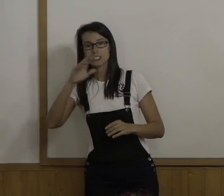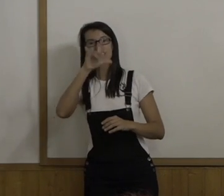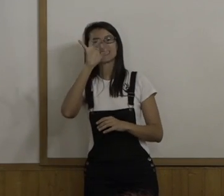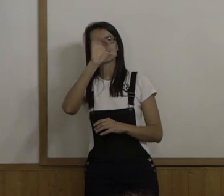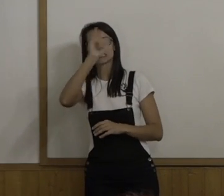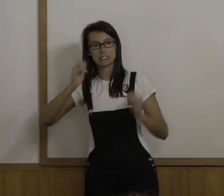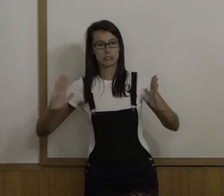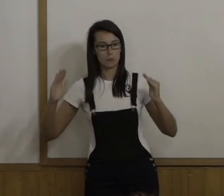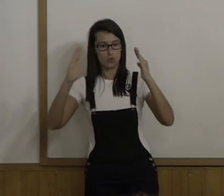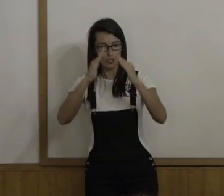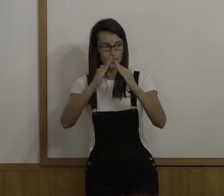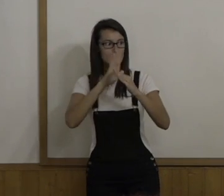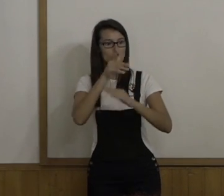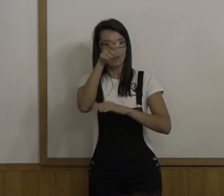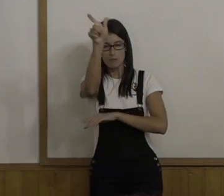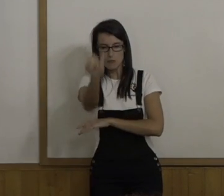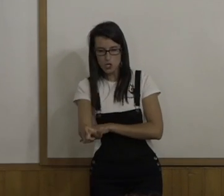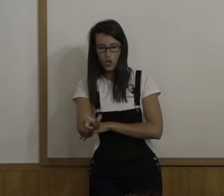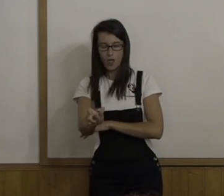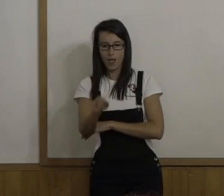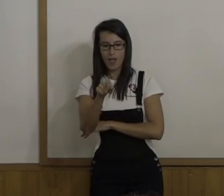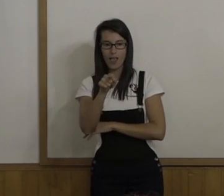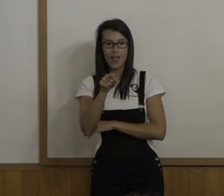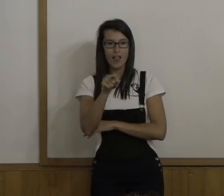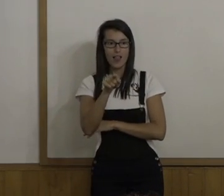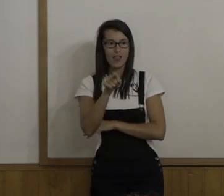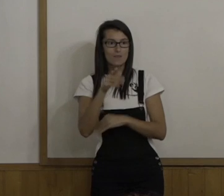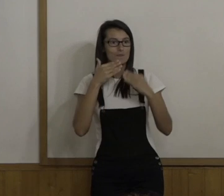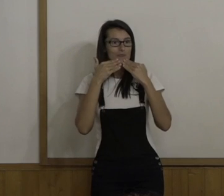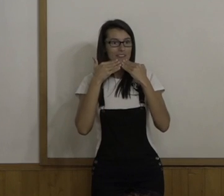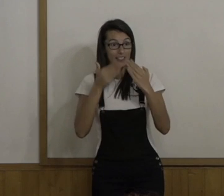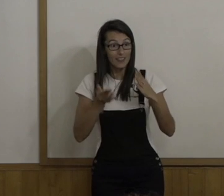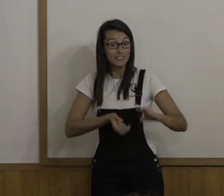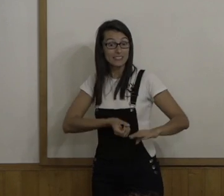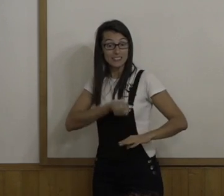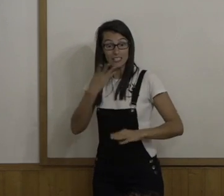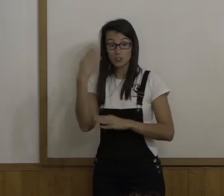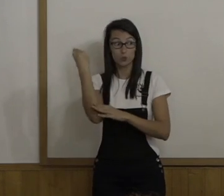es de las personas que, además, gracias al proyecto Talento en Youth, tuve